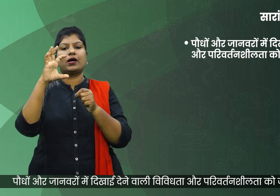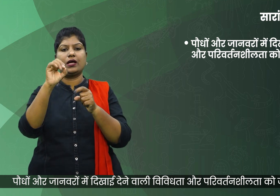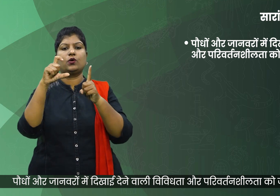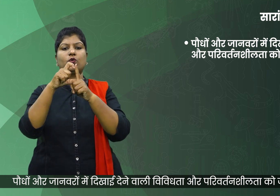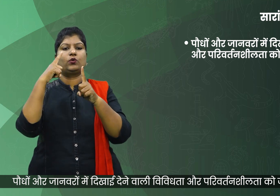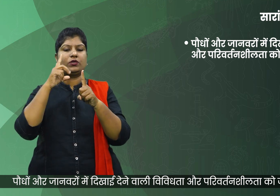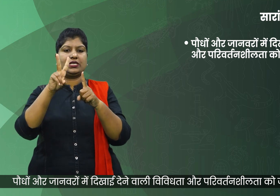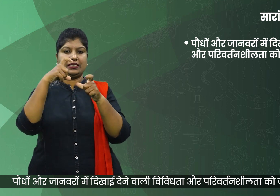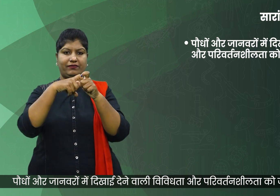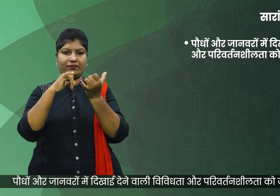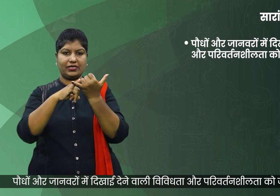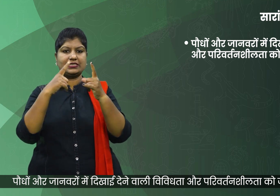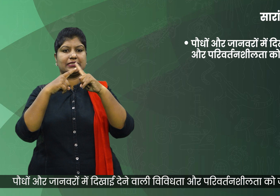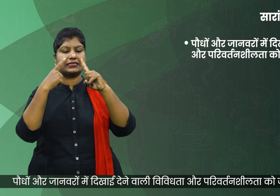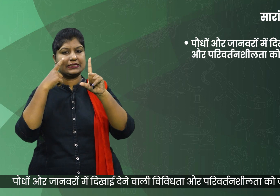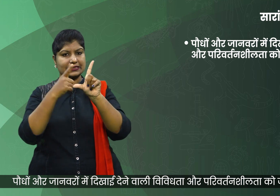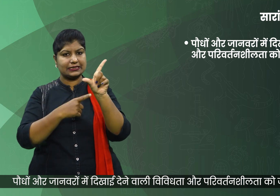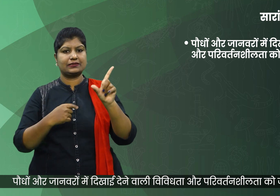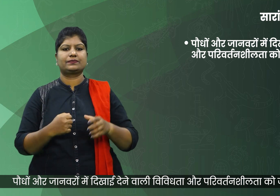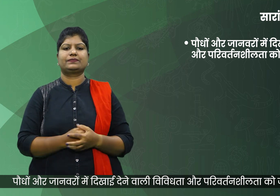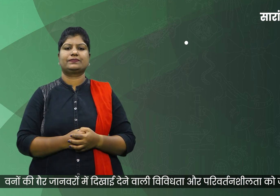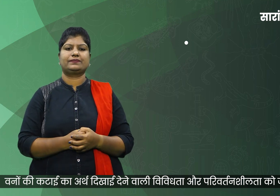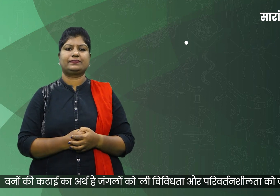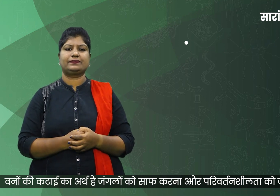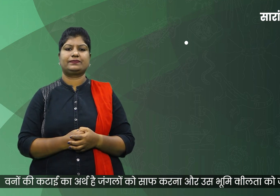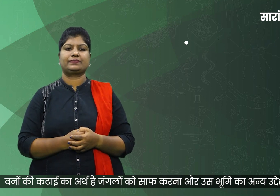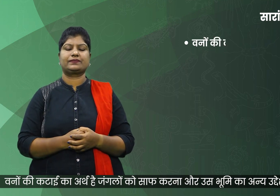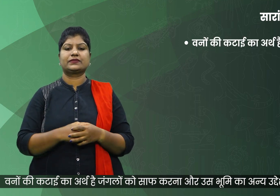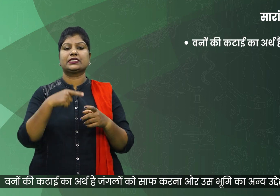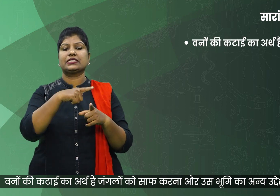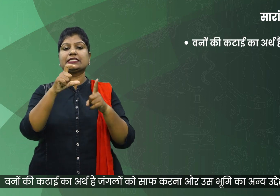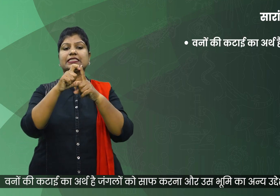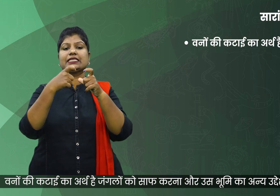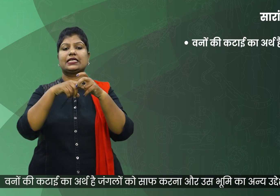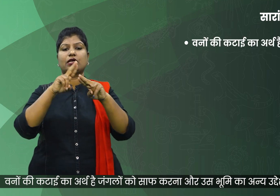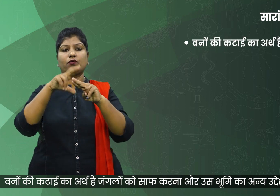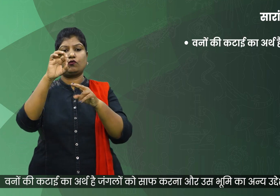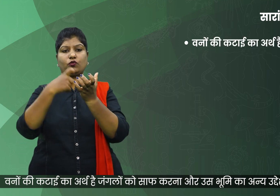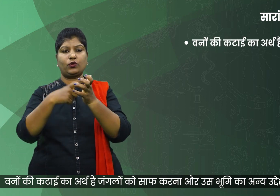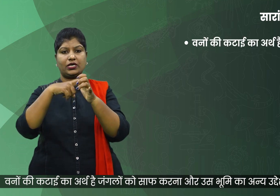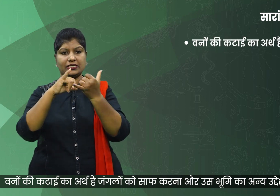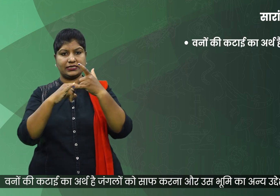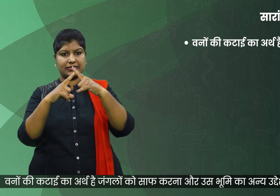है। वनों की कटाई का आर्थ है जंगलों को साफ करना